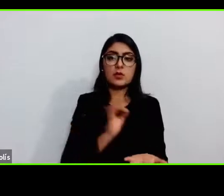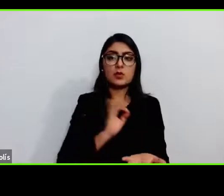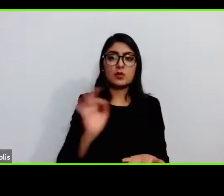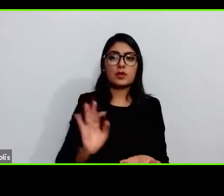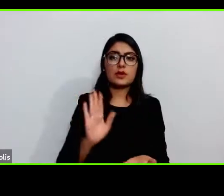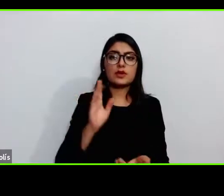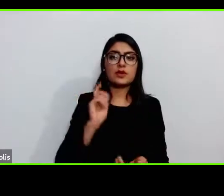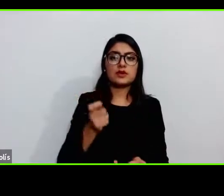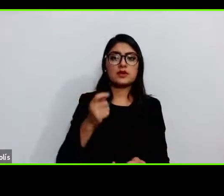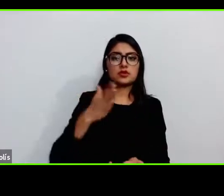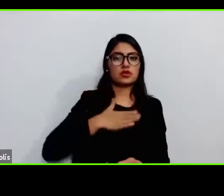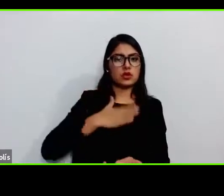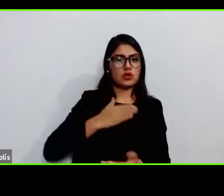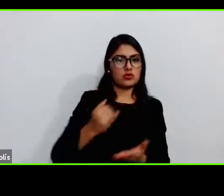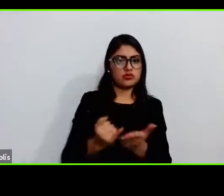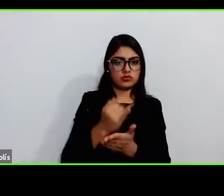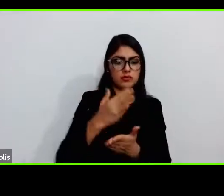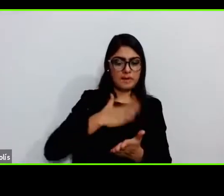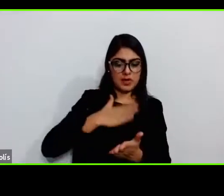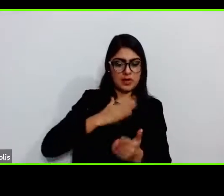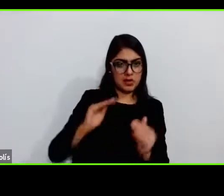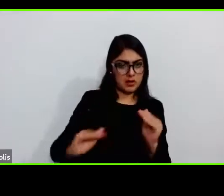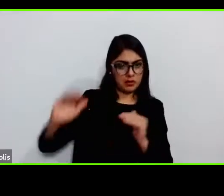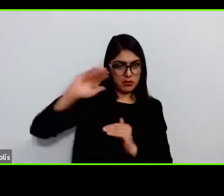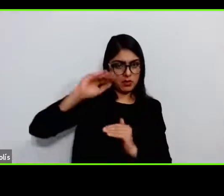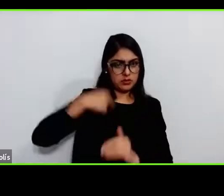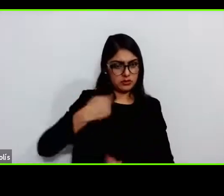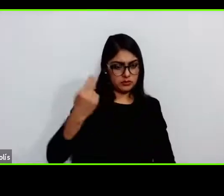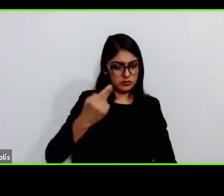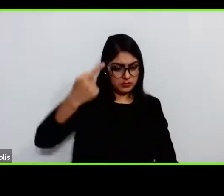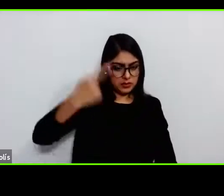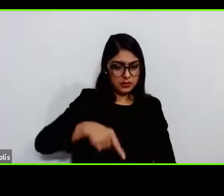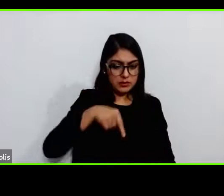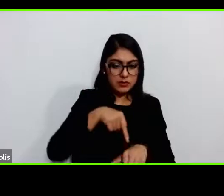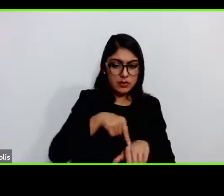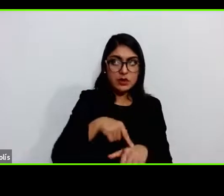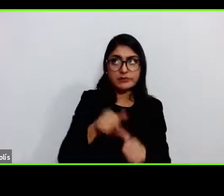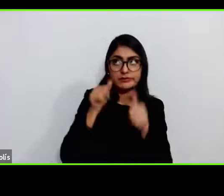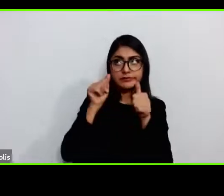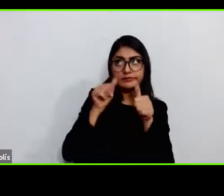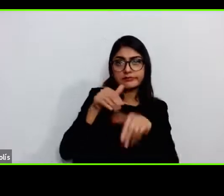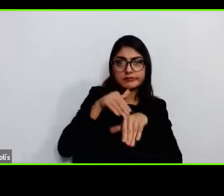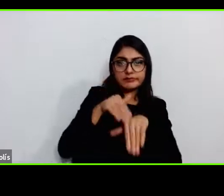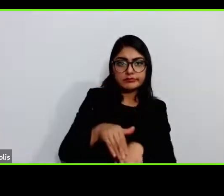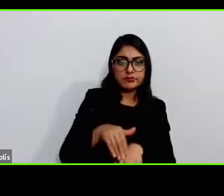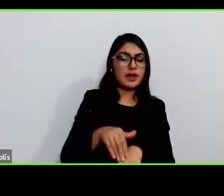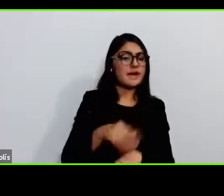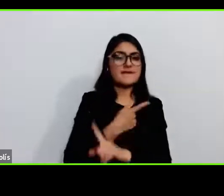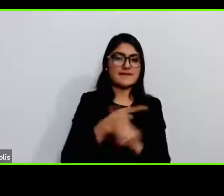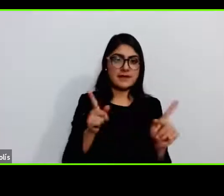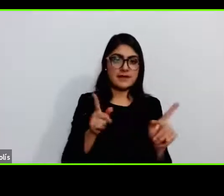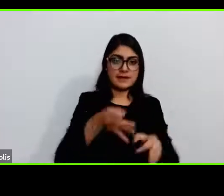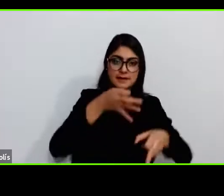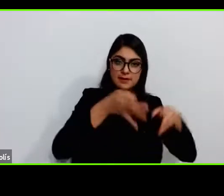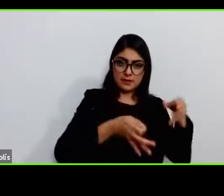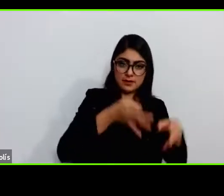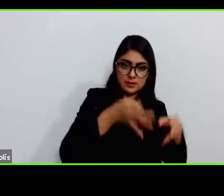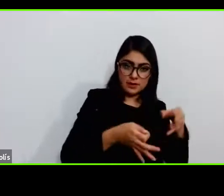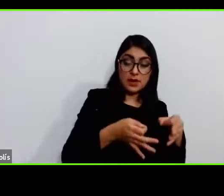monólogo, de que la corte superior habla y la inferior escucha. Pero ese no es el caso, digamos, de las